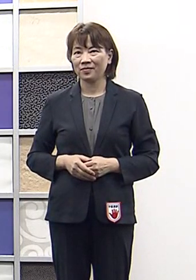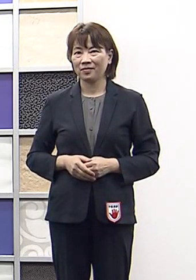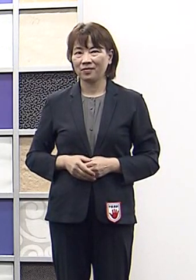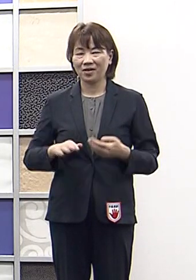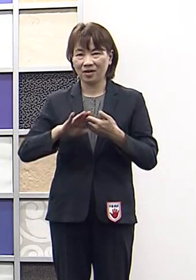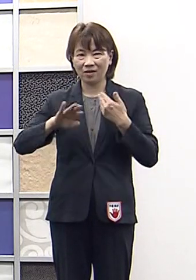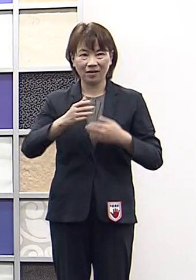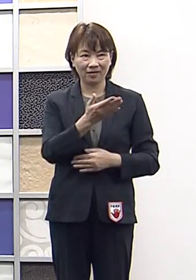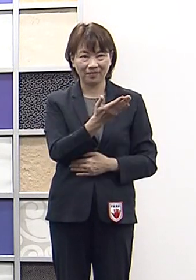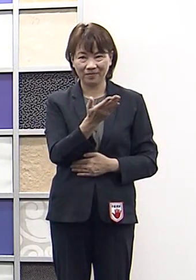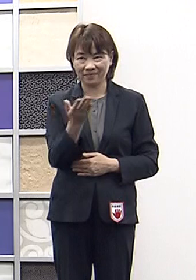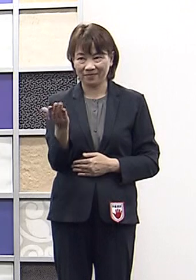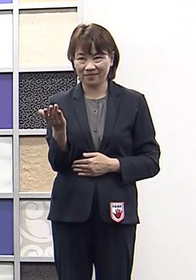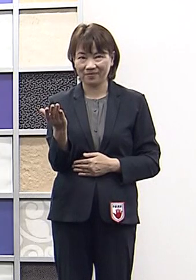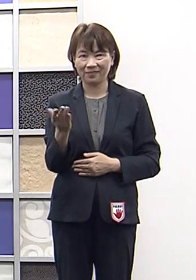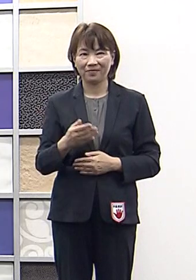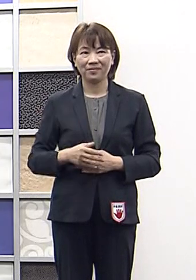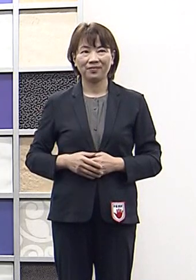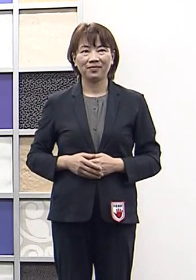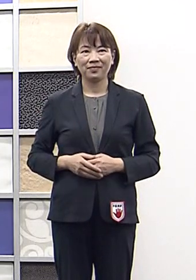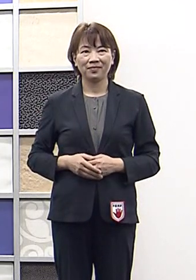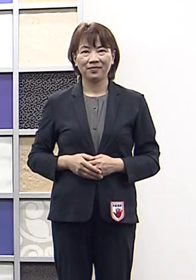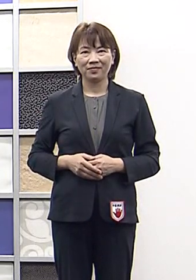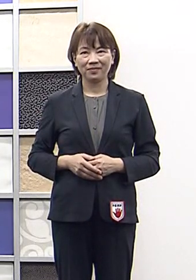他にご質問ございますでしょうか。